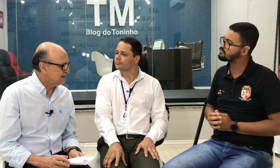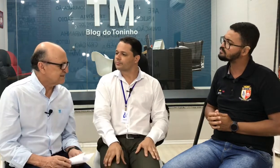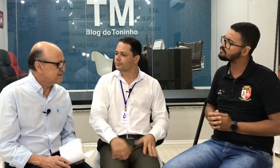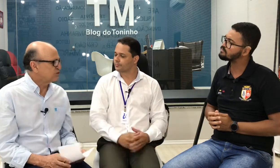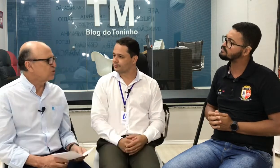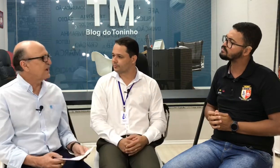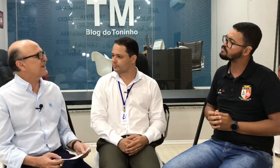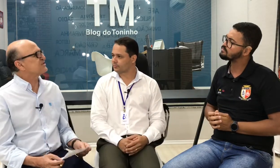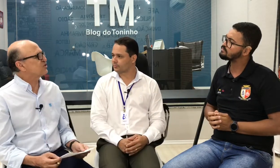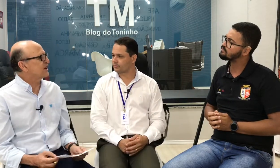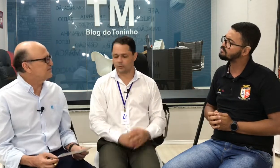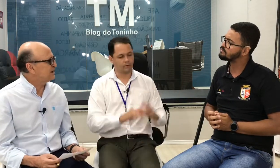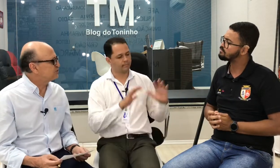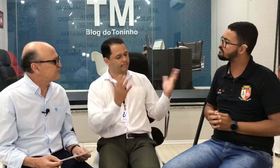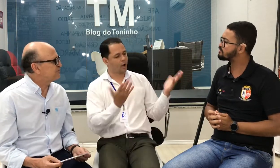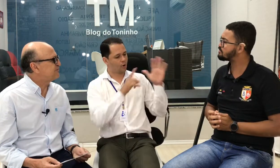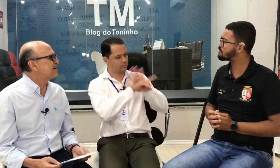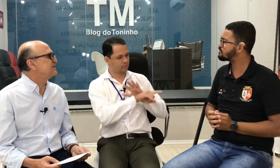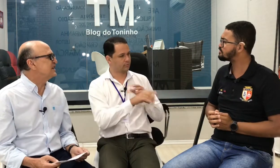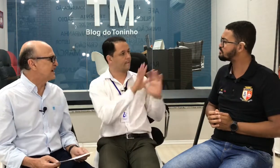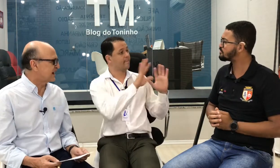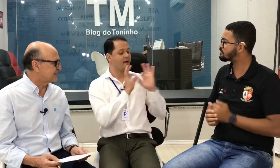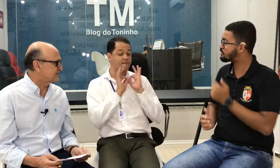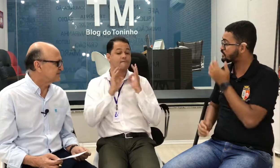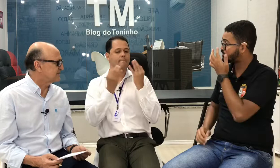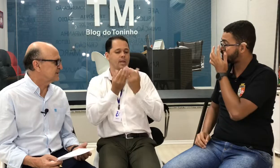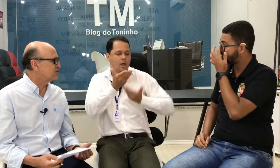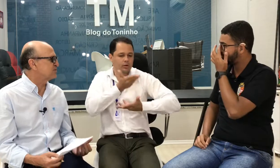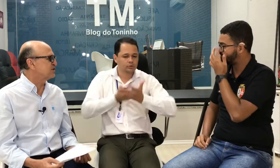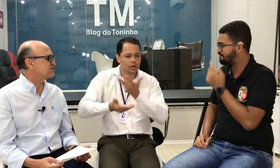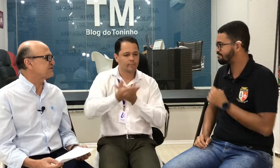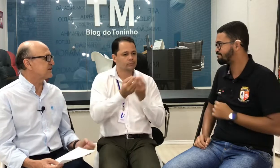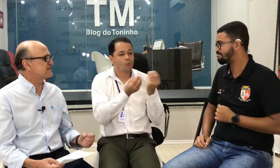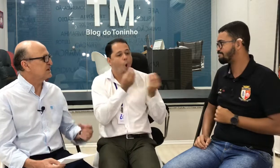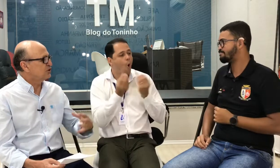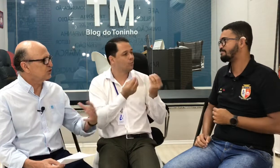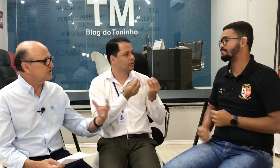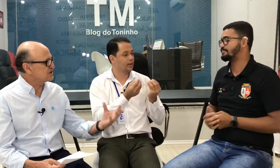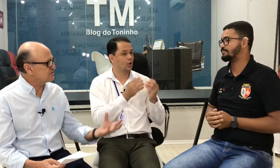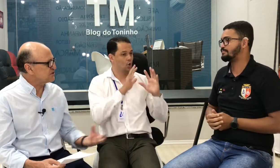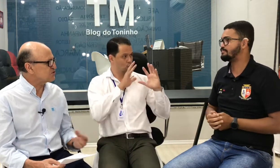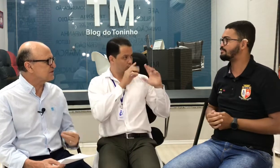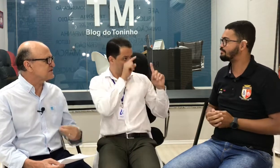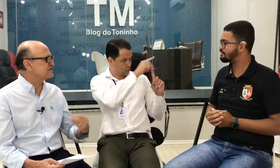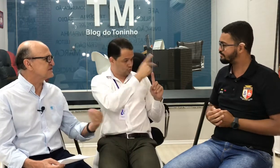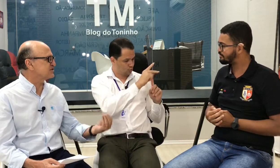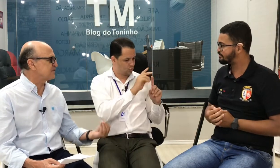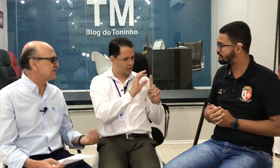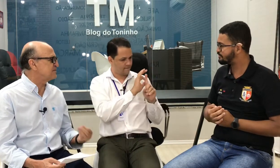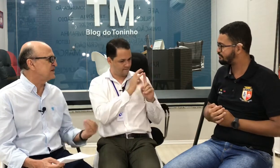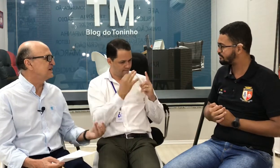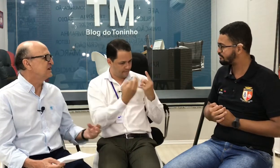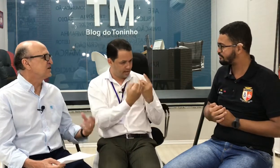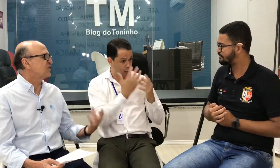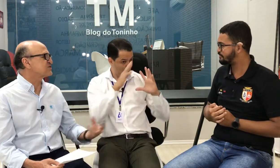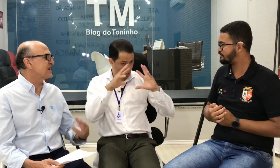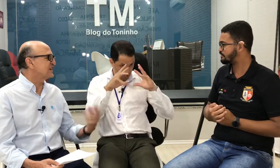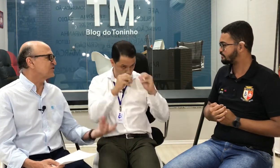questão do relacionamento familiar, como que você faz? Todas as pessoas da sua família conseguem conversar